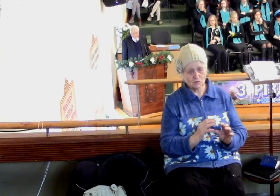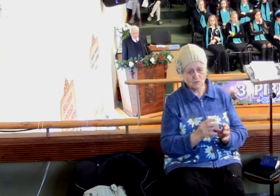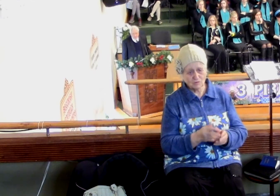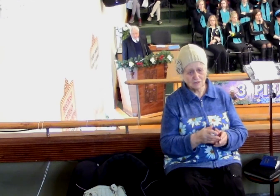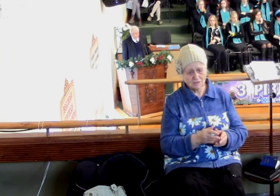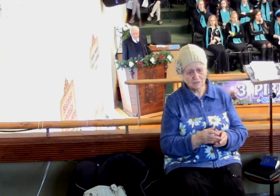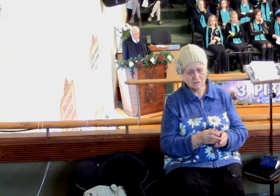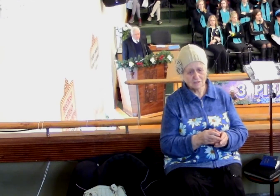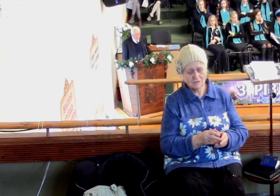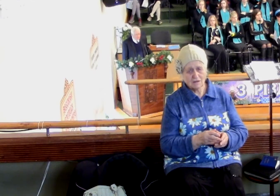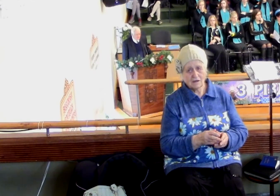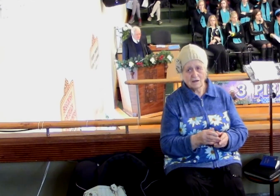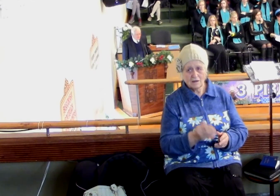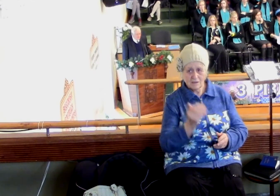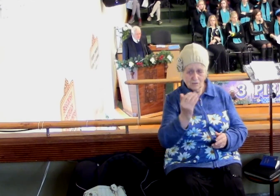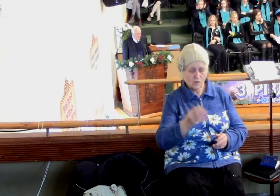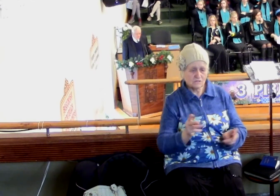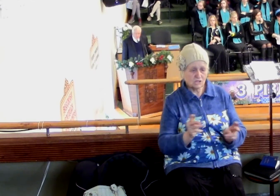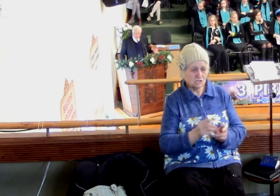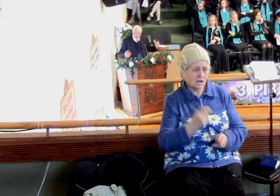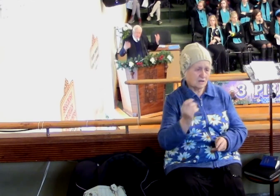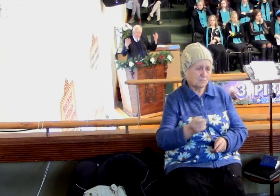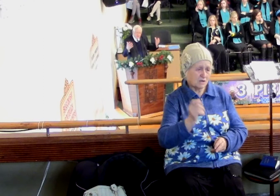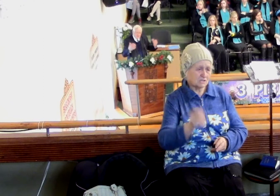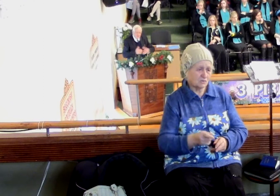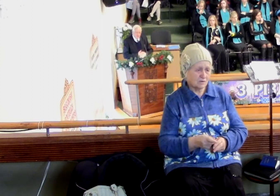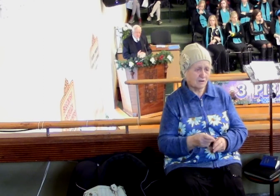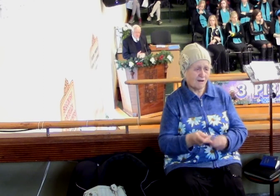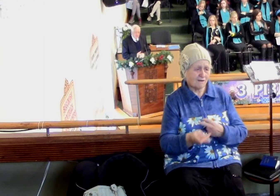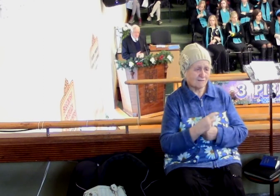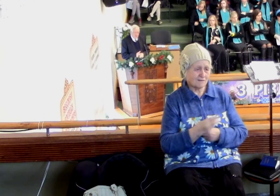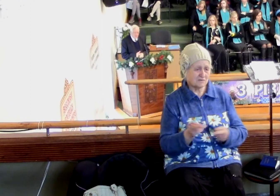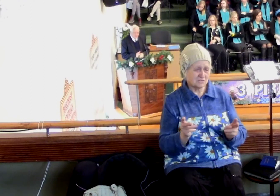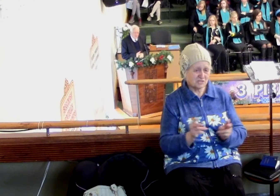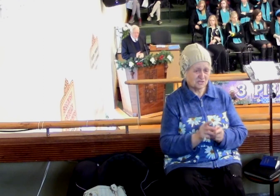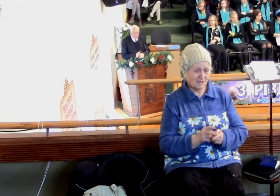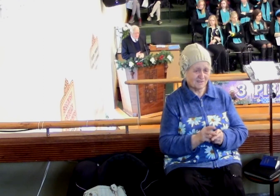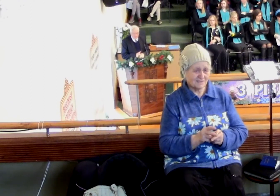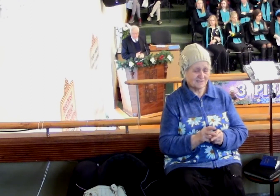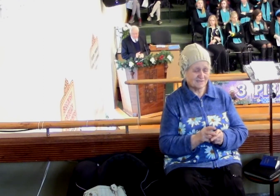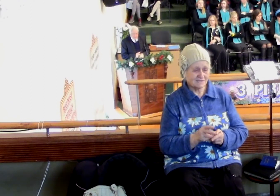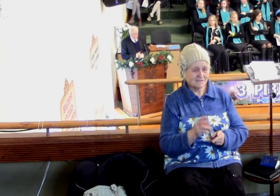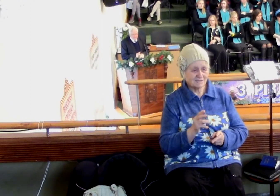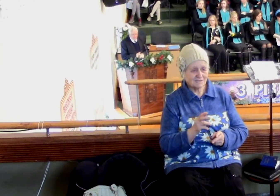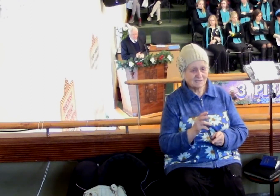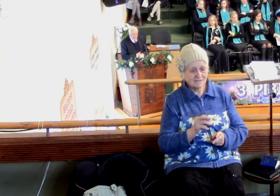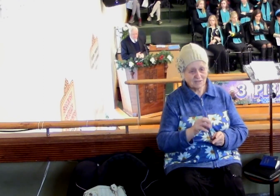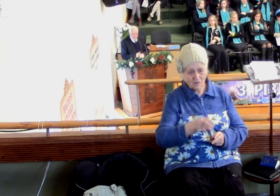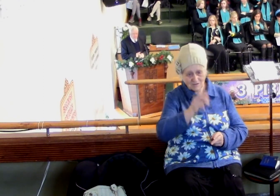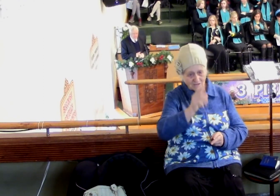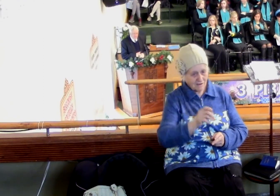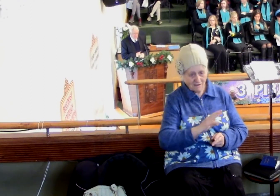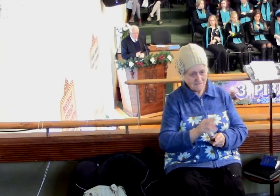Кого встречали пастухи, кого ангелы встречали, но цари не